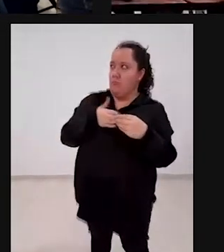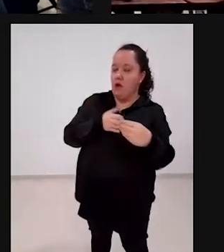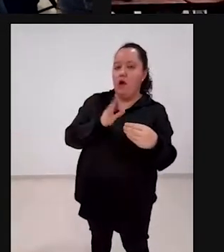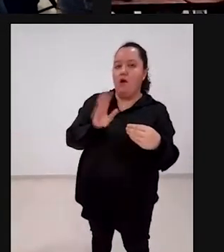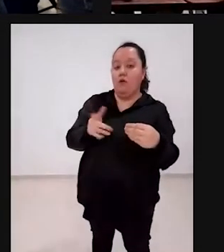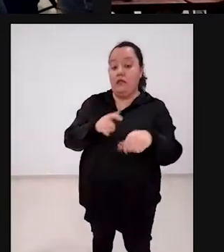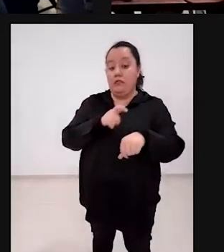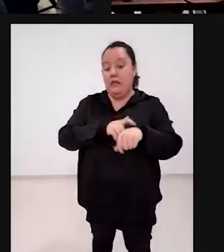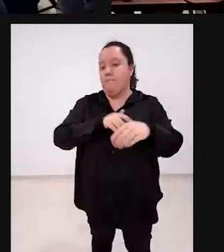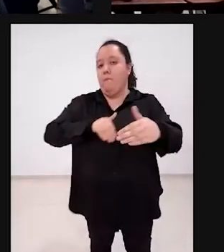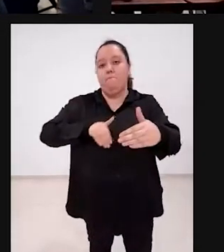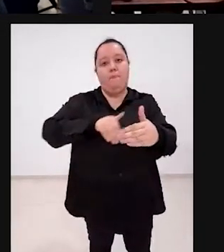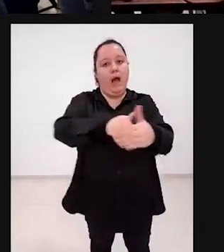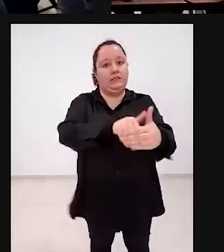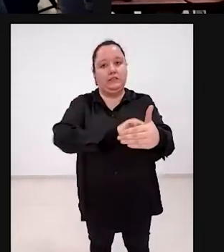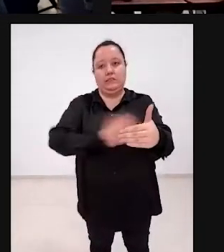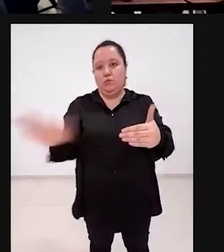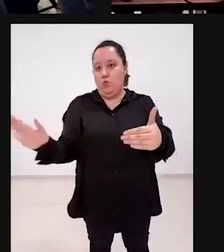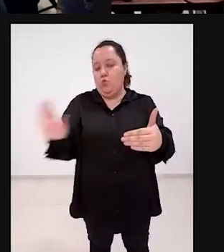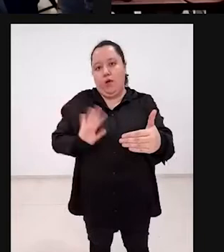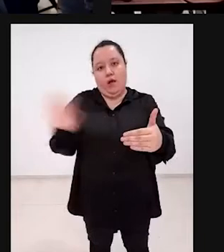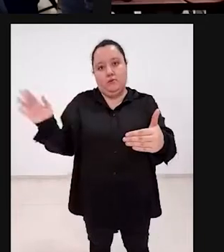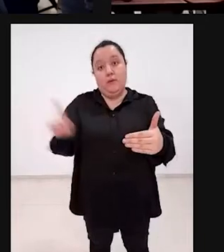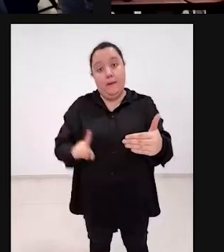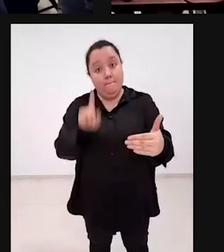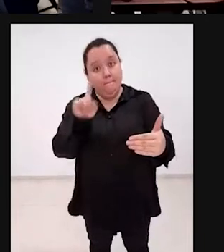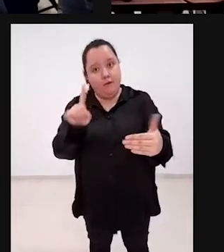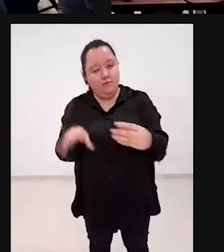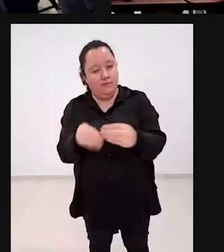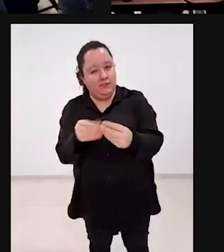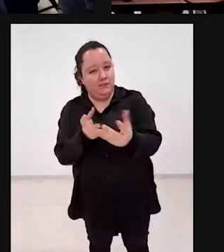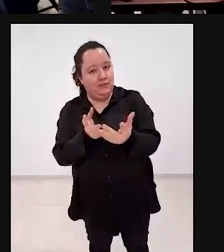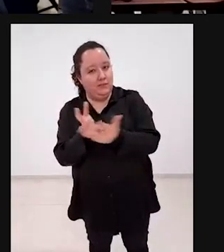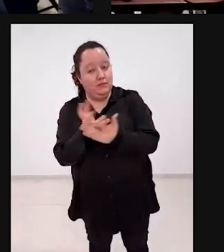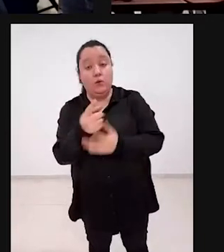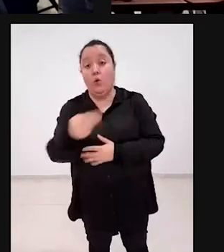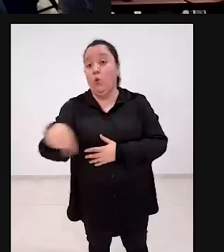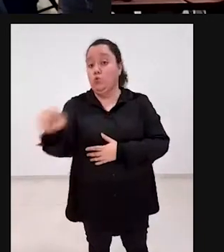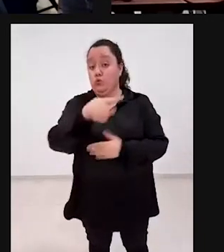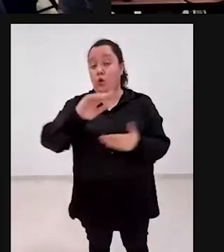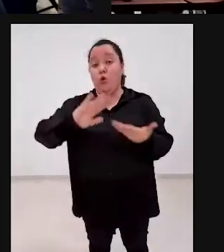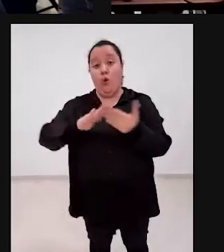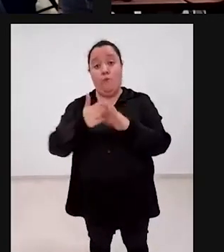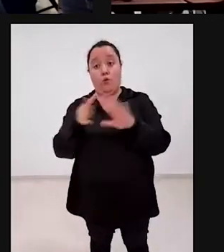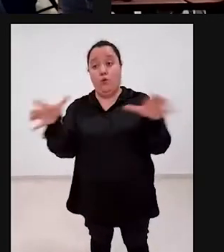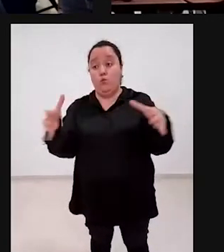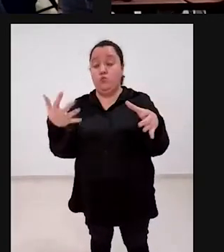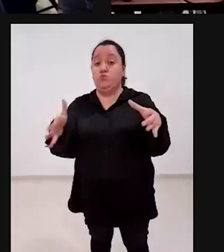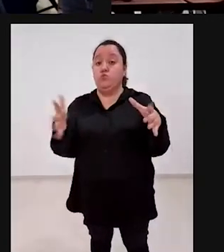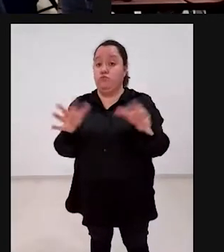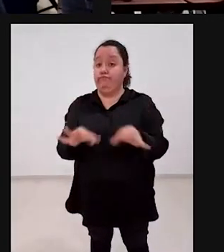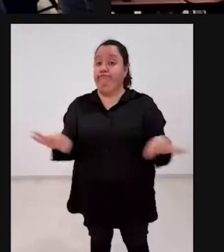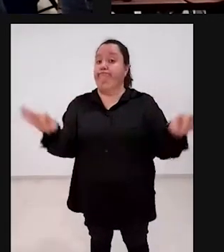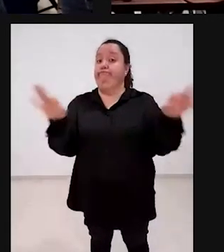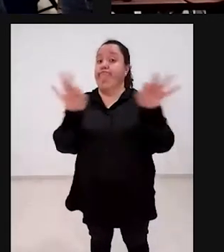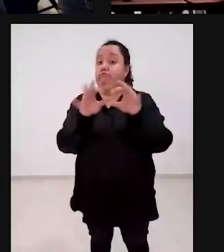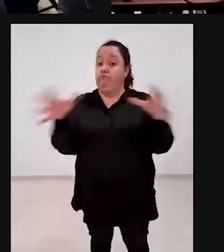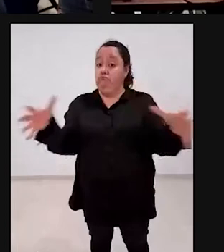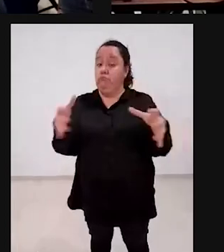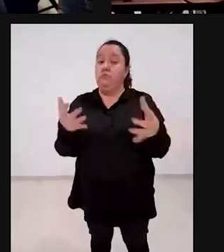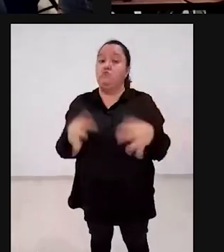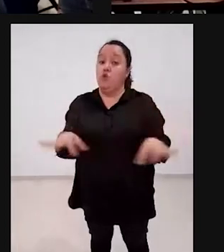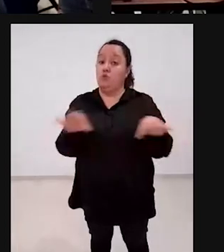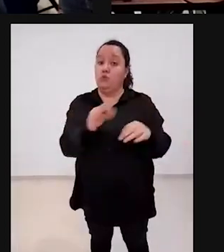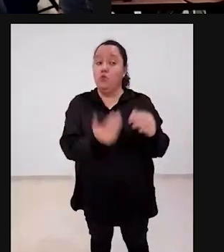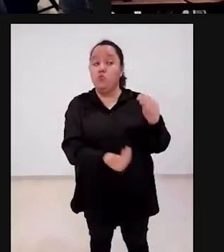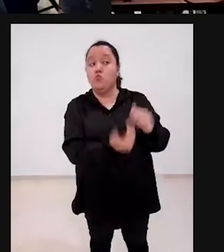pero ahí además de zanola asturias ustedes son una comunidad muy importante sentarse con